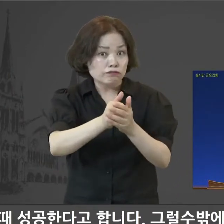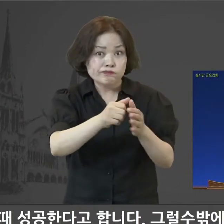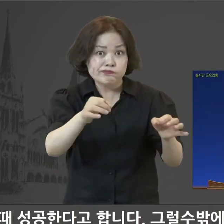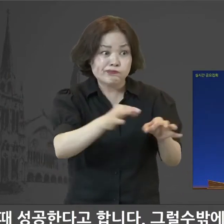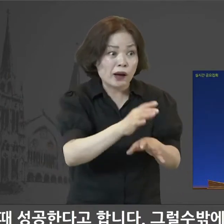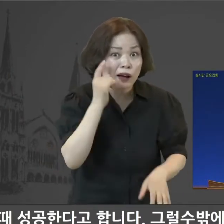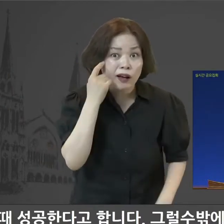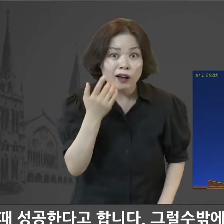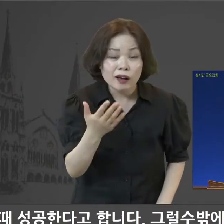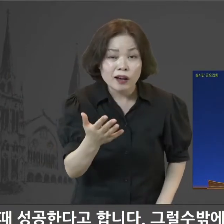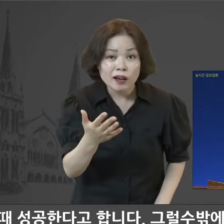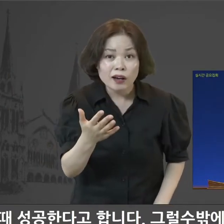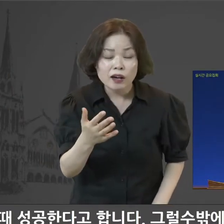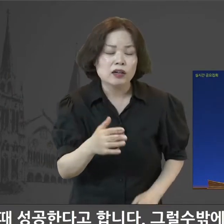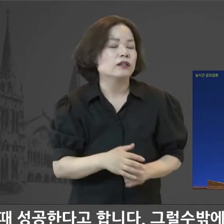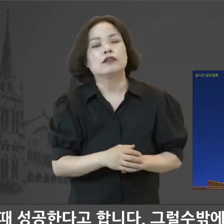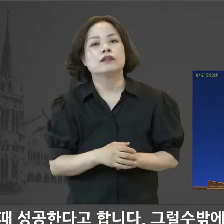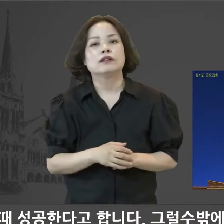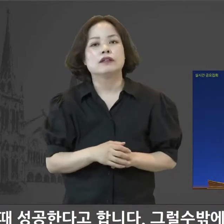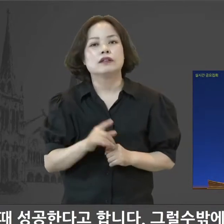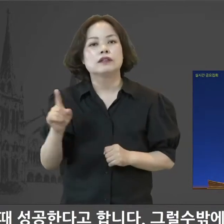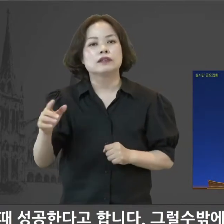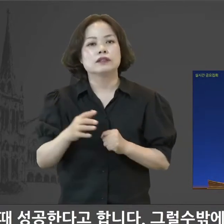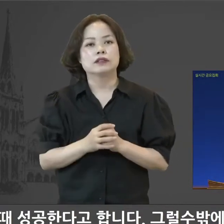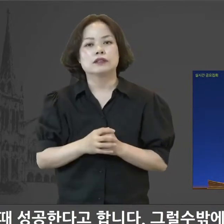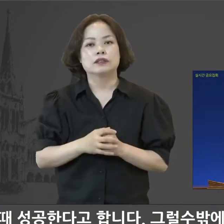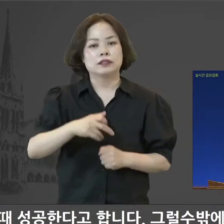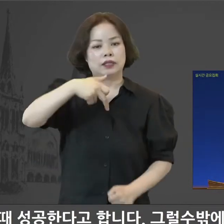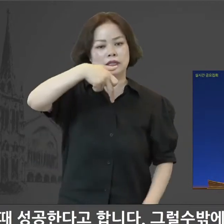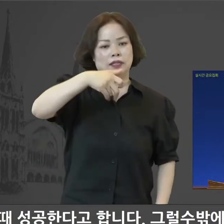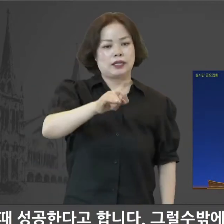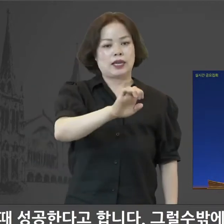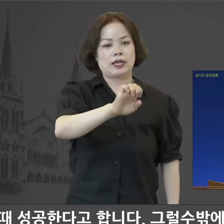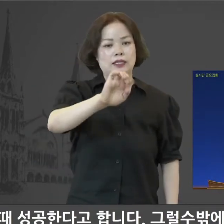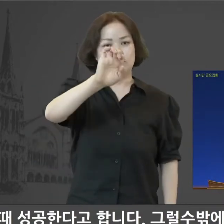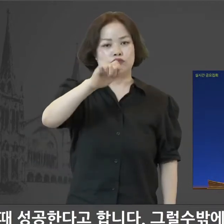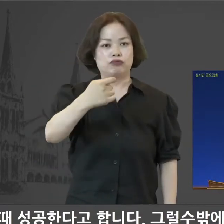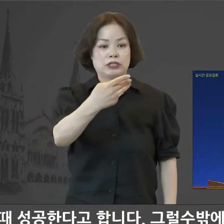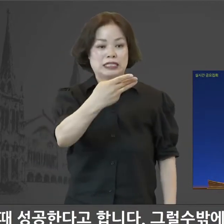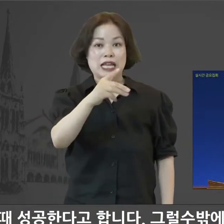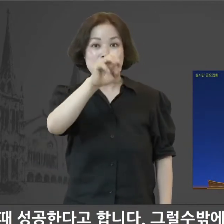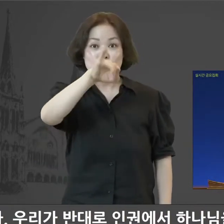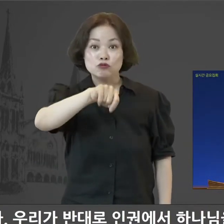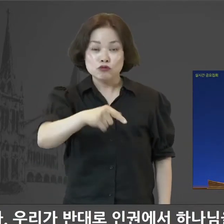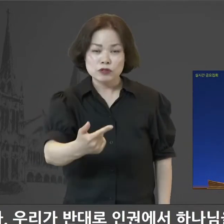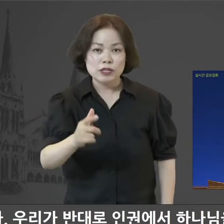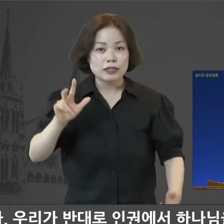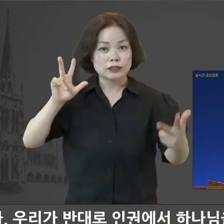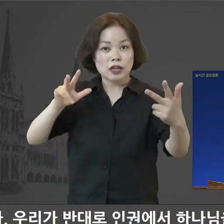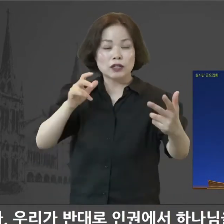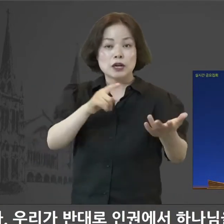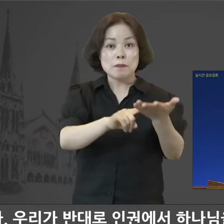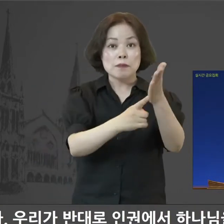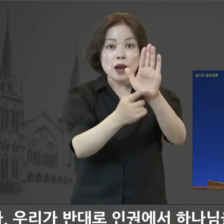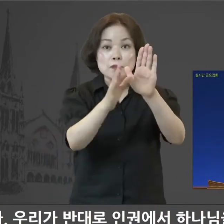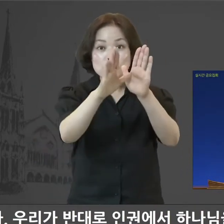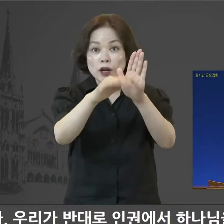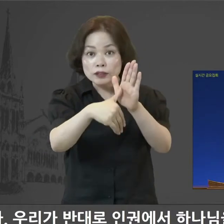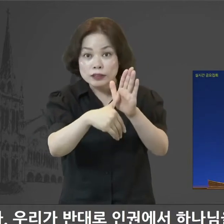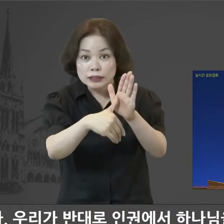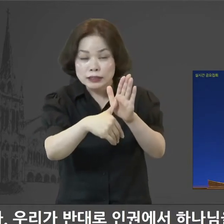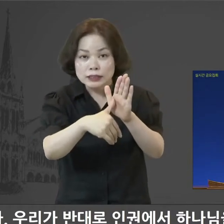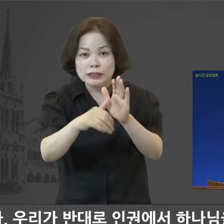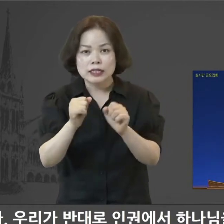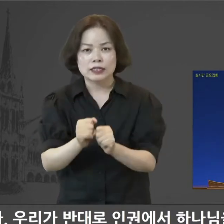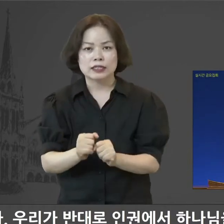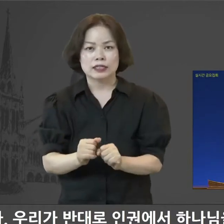제가 공교롭게 케이프타운에서 케이프타운 서약을 발표하던 그 시점에